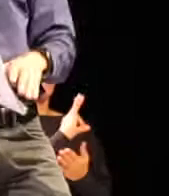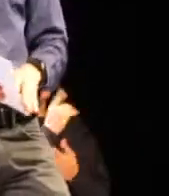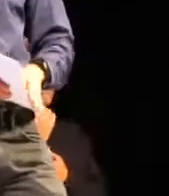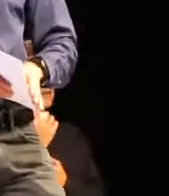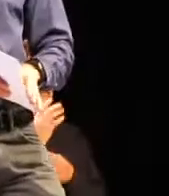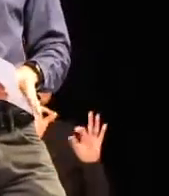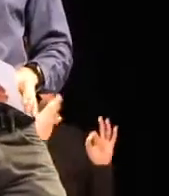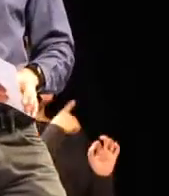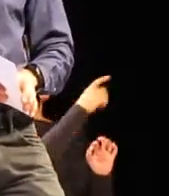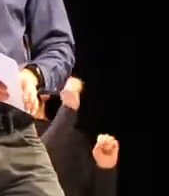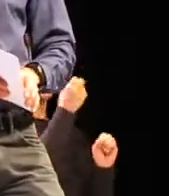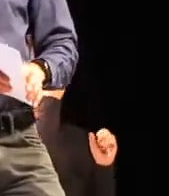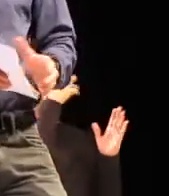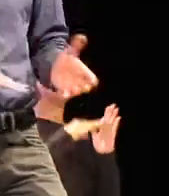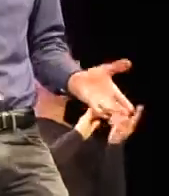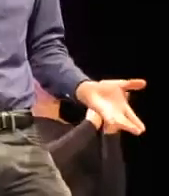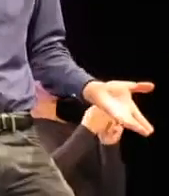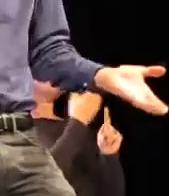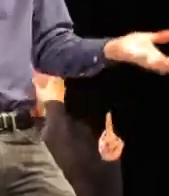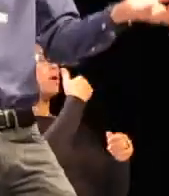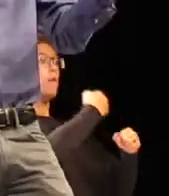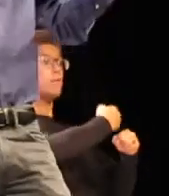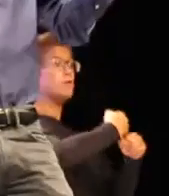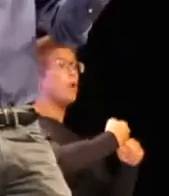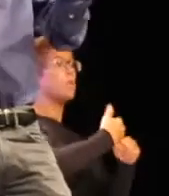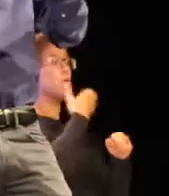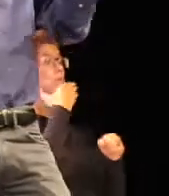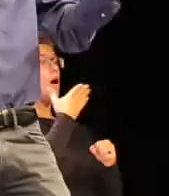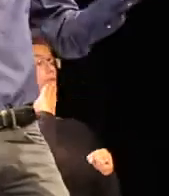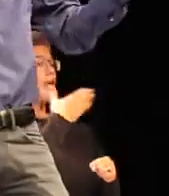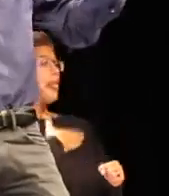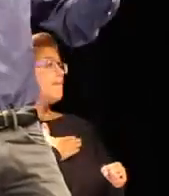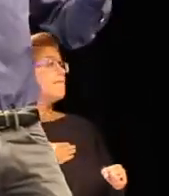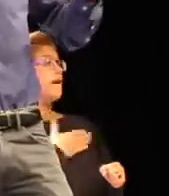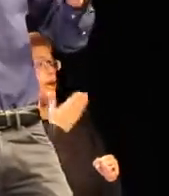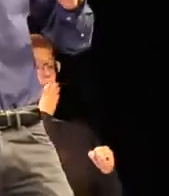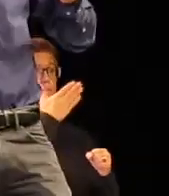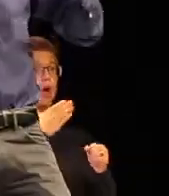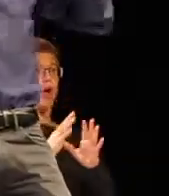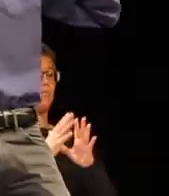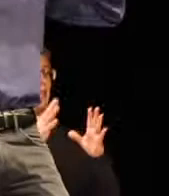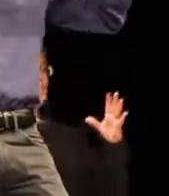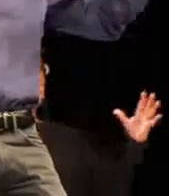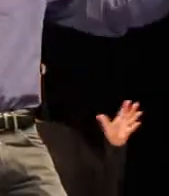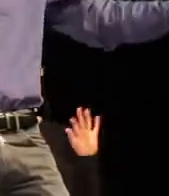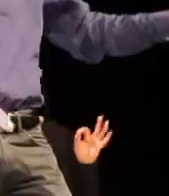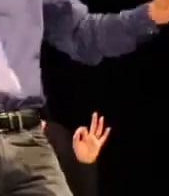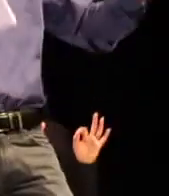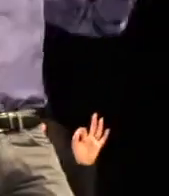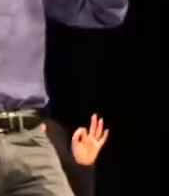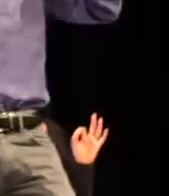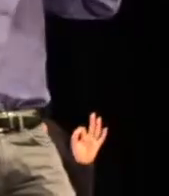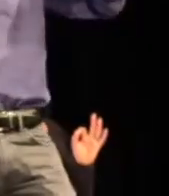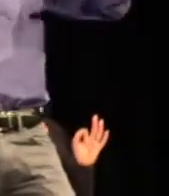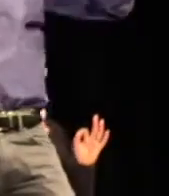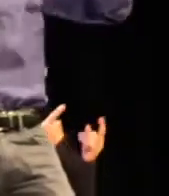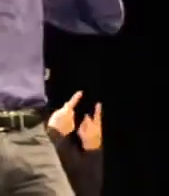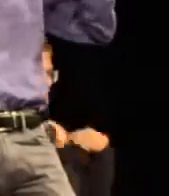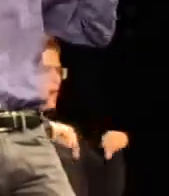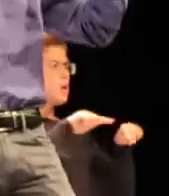tillväxt och bra välfärd. Och så puttrar det här upp i systemet tack vare att det är lokalpolitiker och entreprenörer,